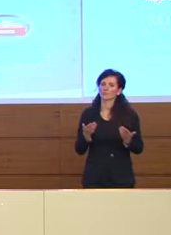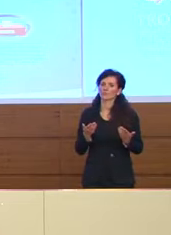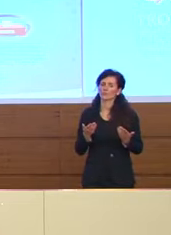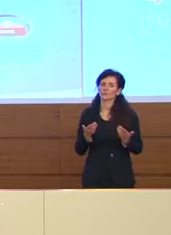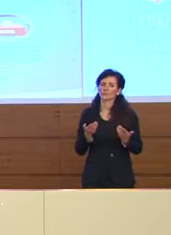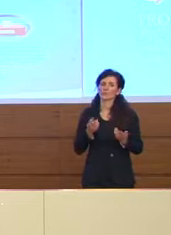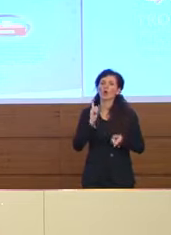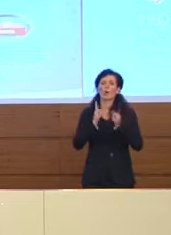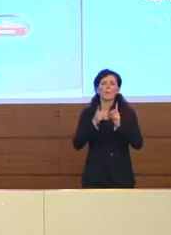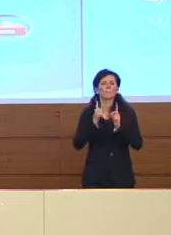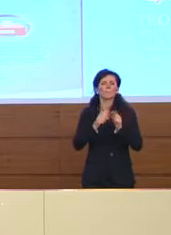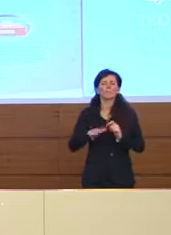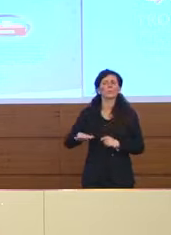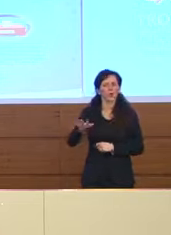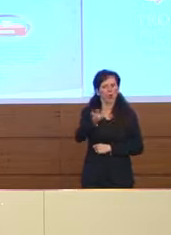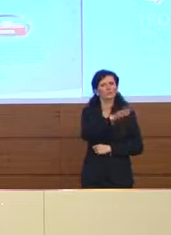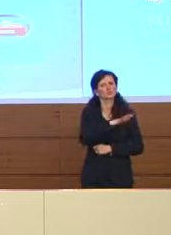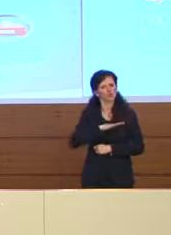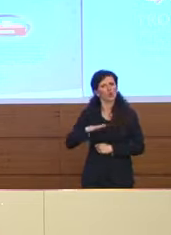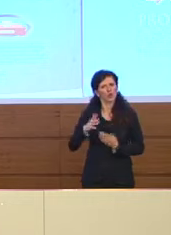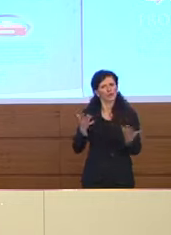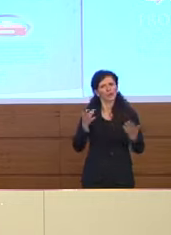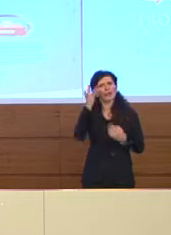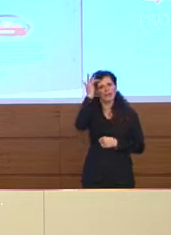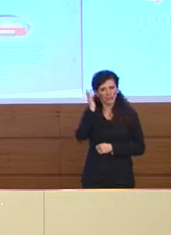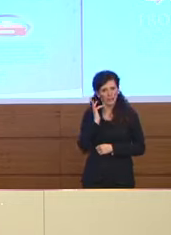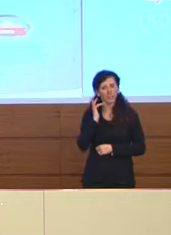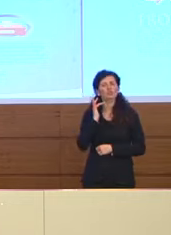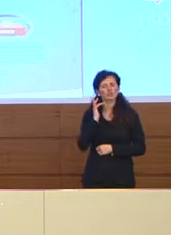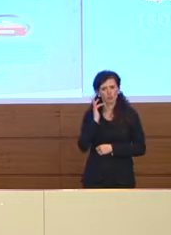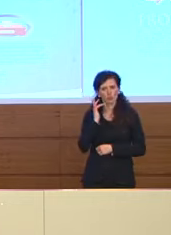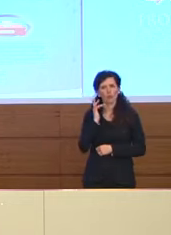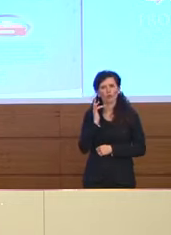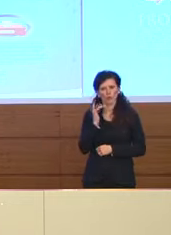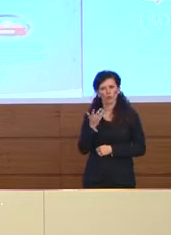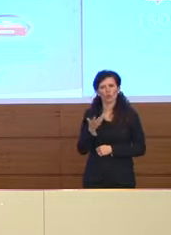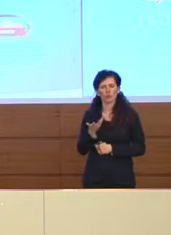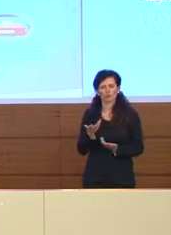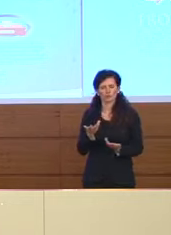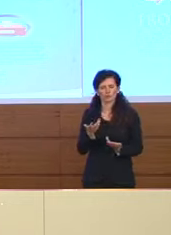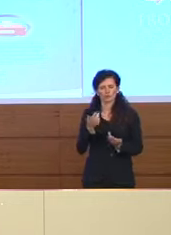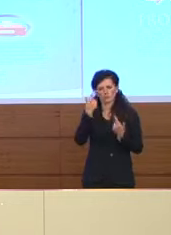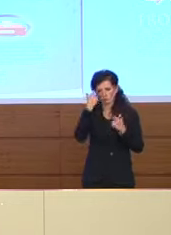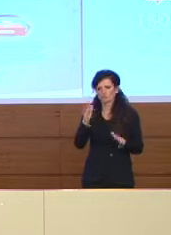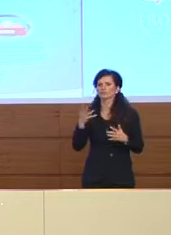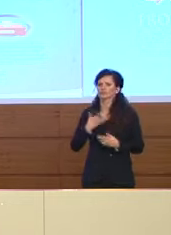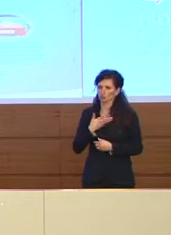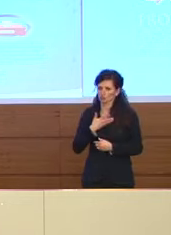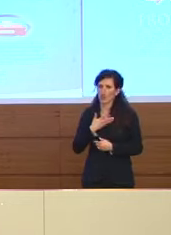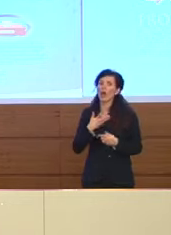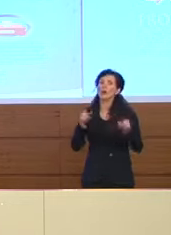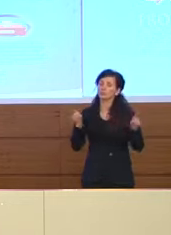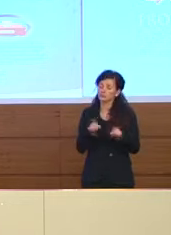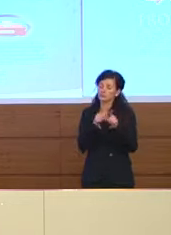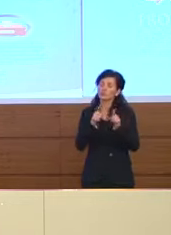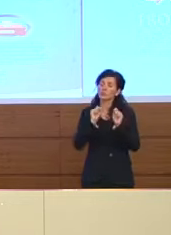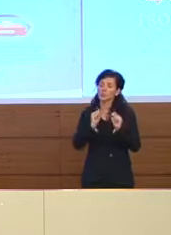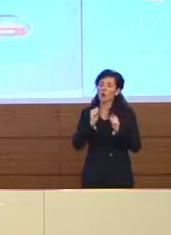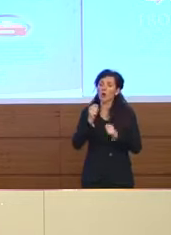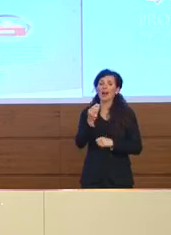popolazioni anche a rischio di impatto psicologico sul